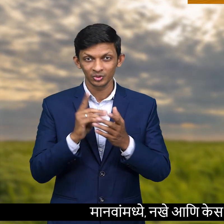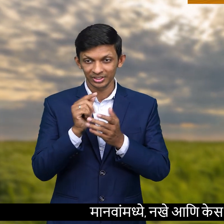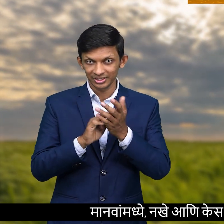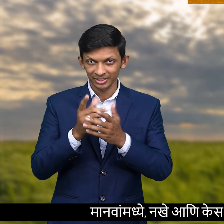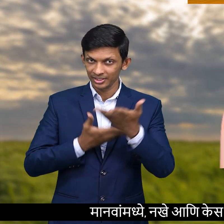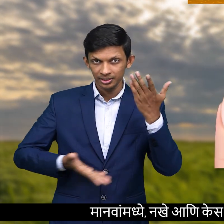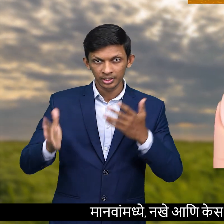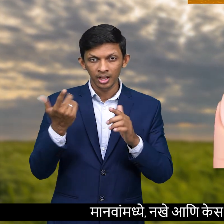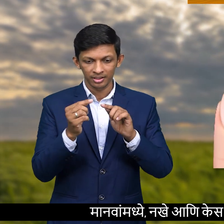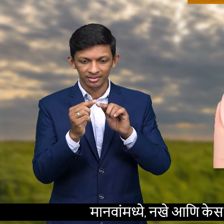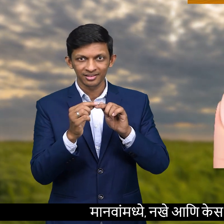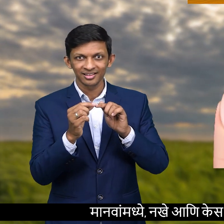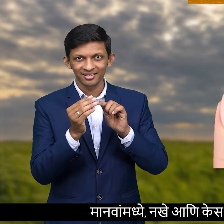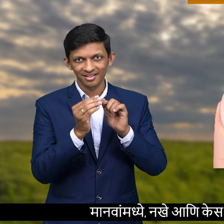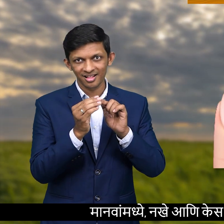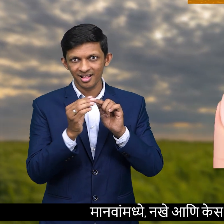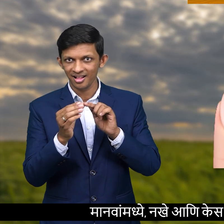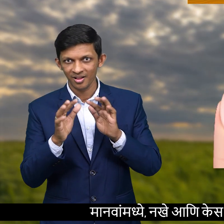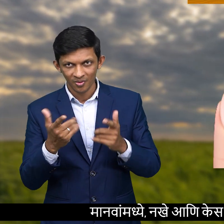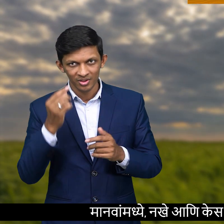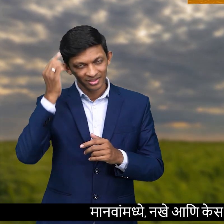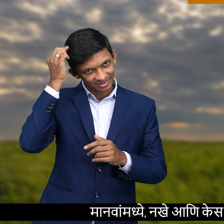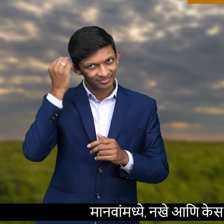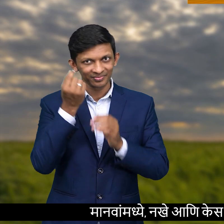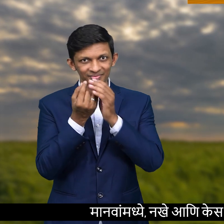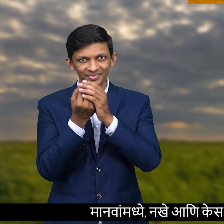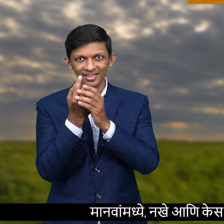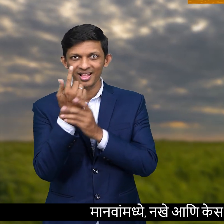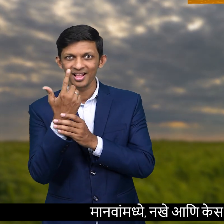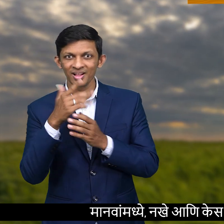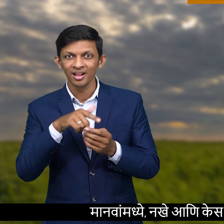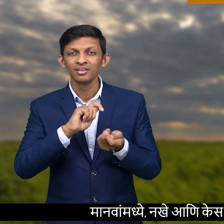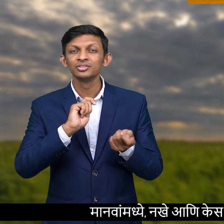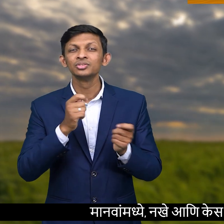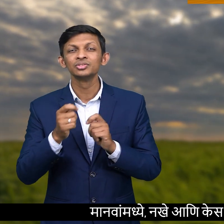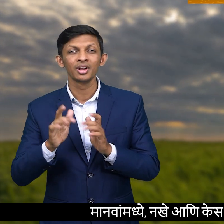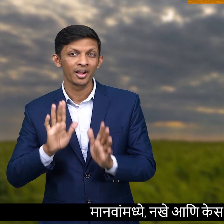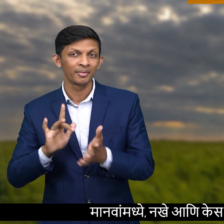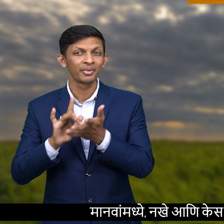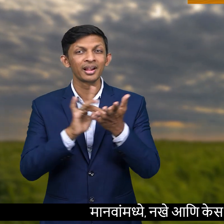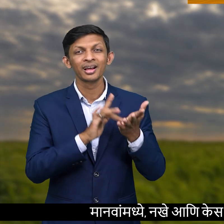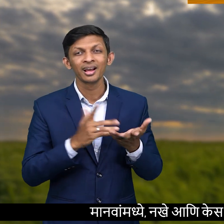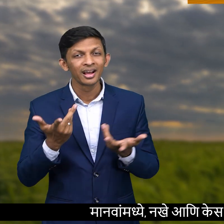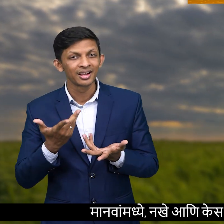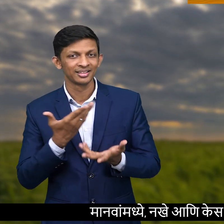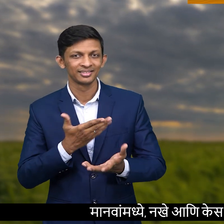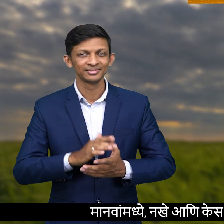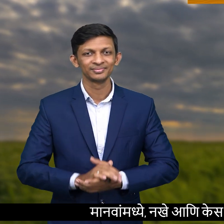मानवांमध्ये नखे आणि केस वाढतात आणि उंची किंवा वजनात बदल होतो.